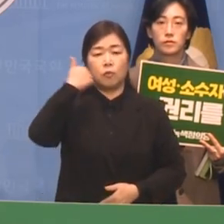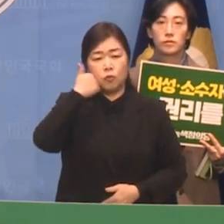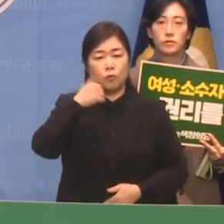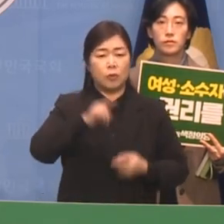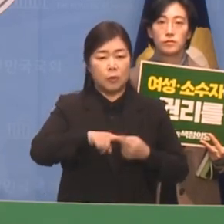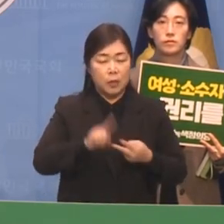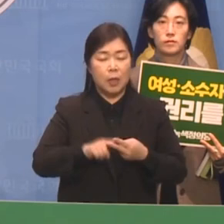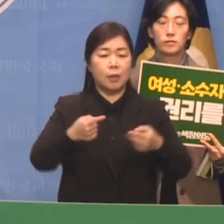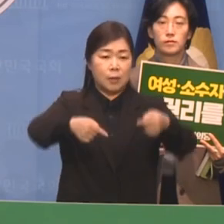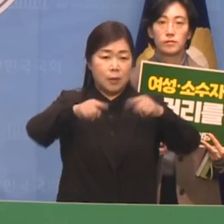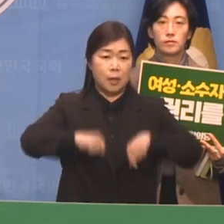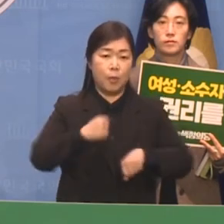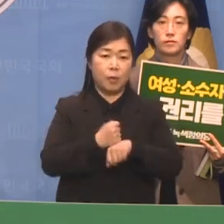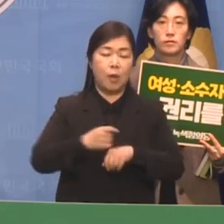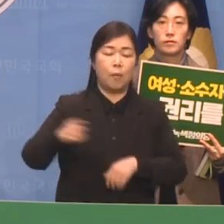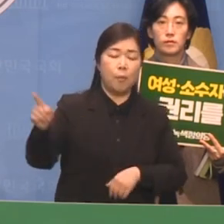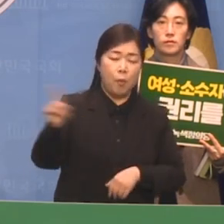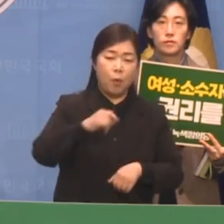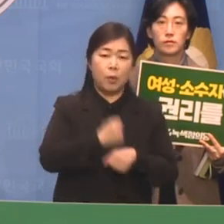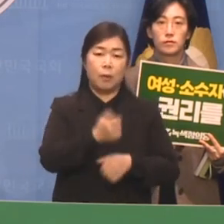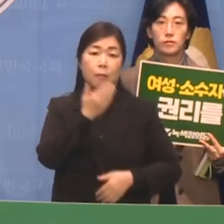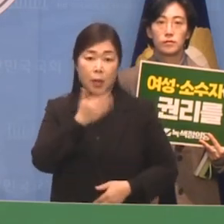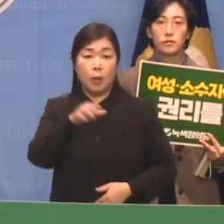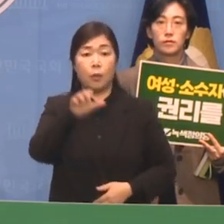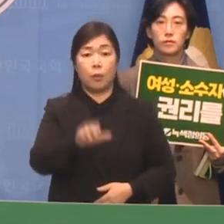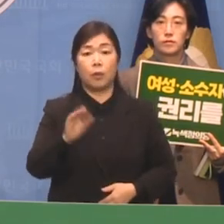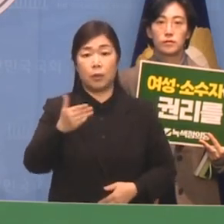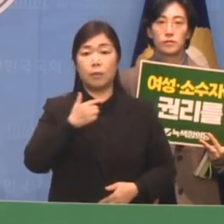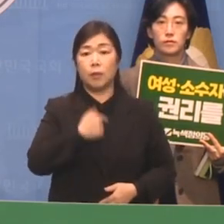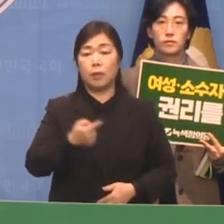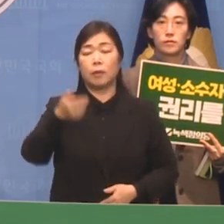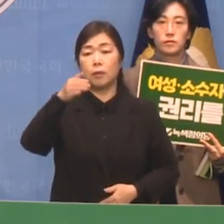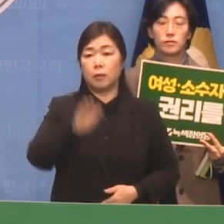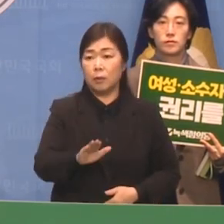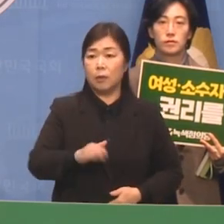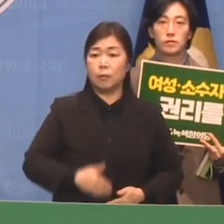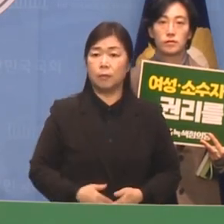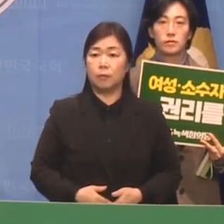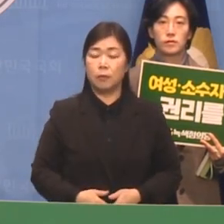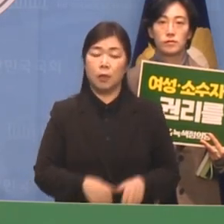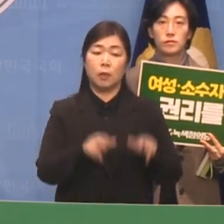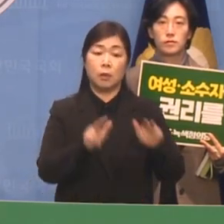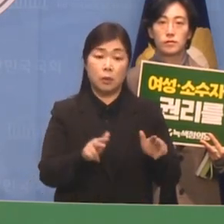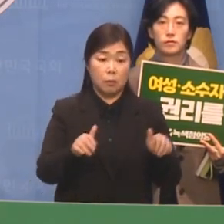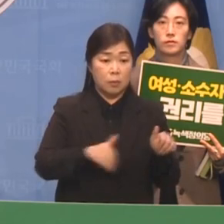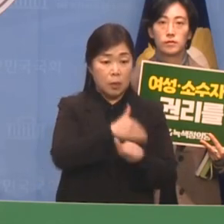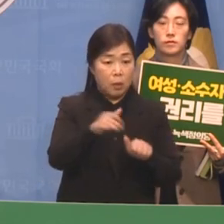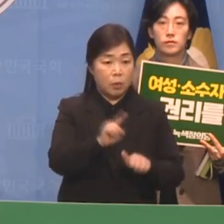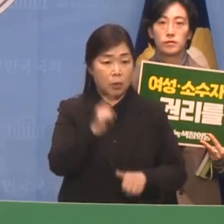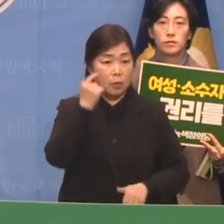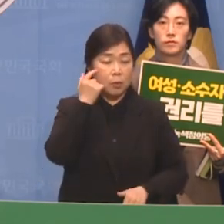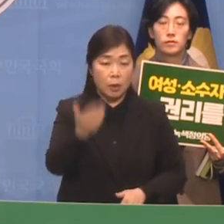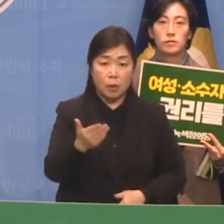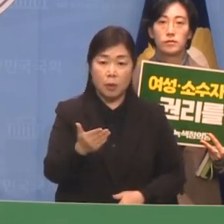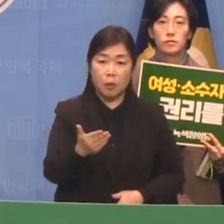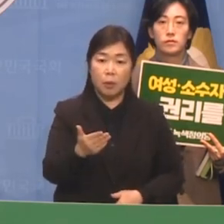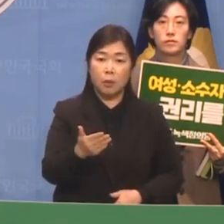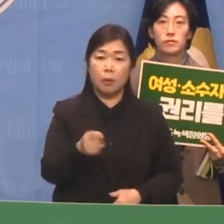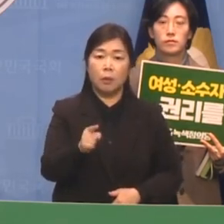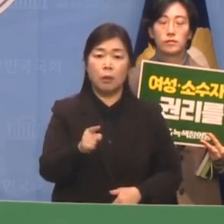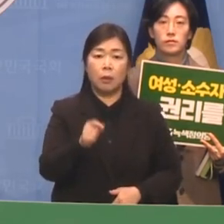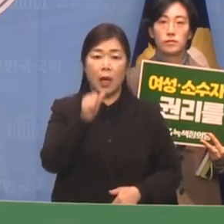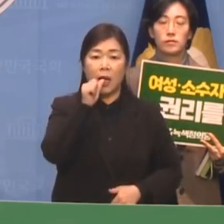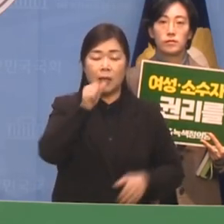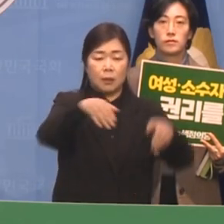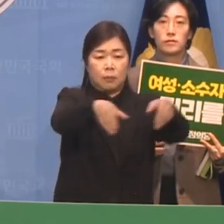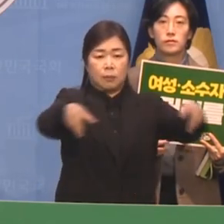참여해서 무엇이든 될 수 있는 공간이었습니다. 하지만 지금은 어떻게 되었는지 아시나요? 펜스로 가로막힌